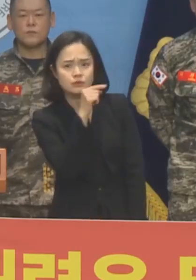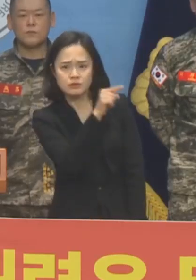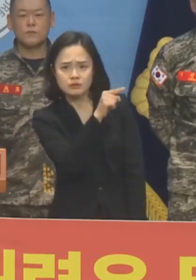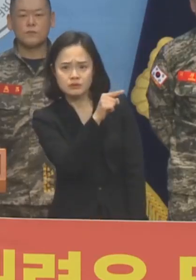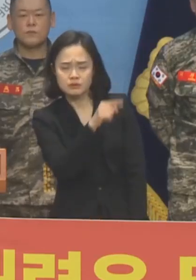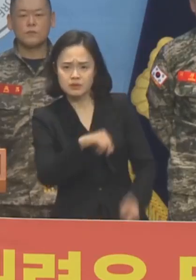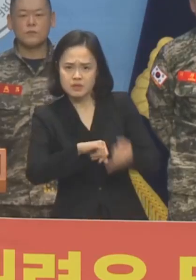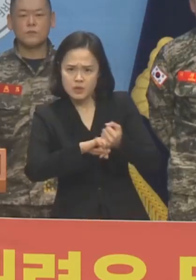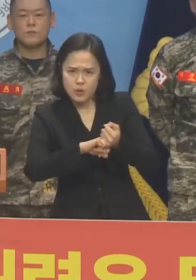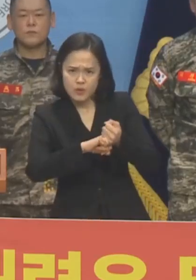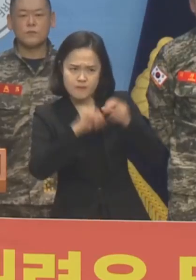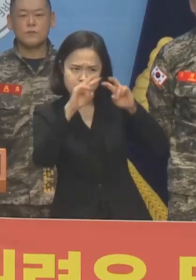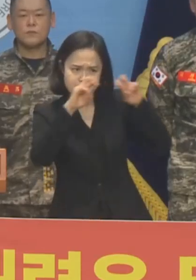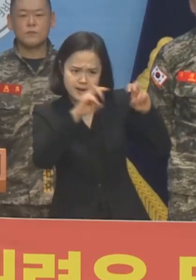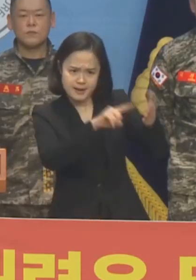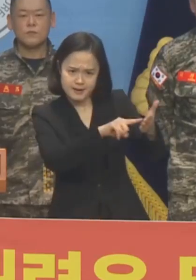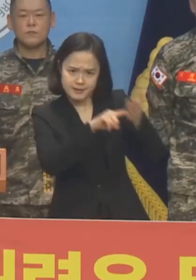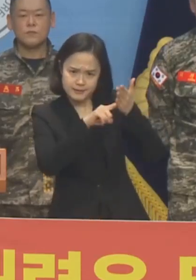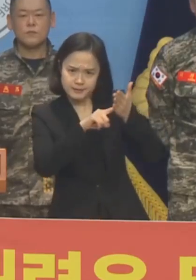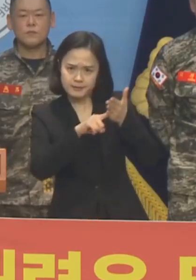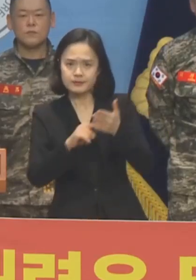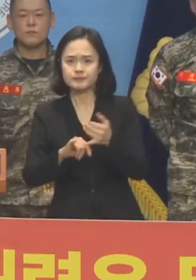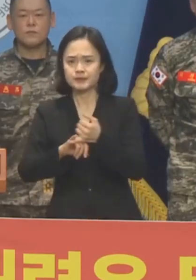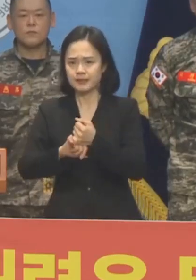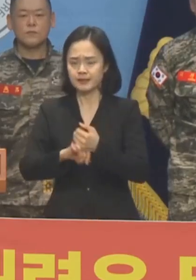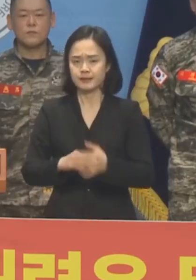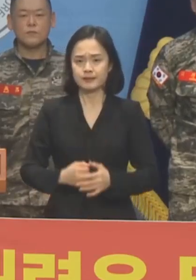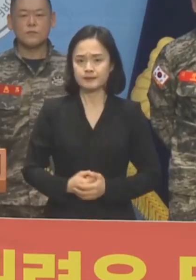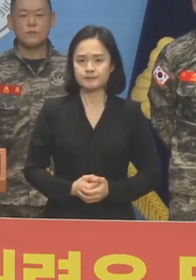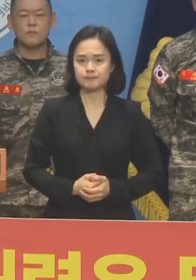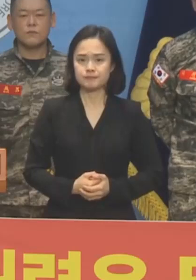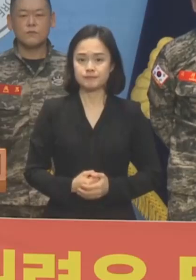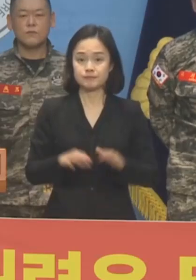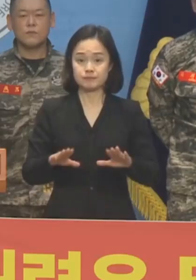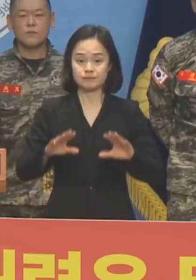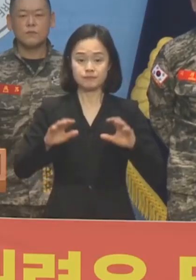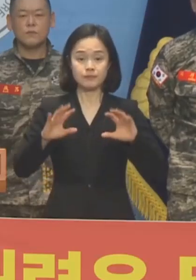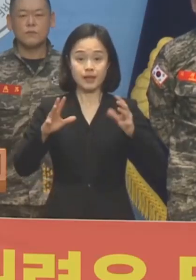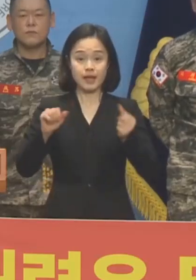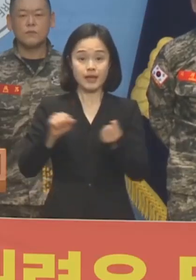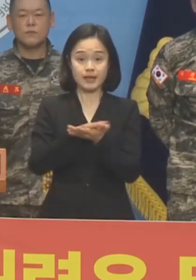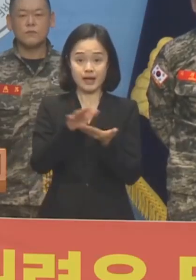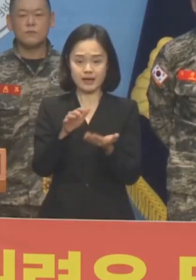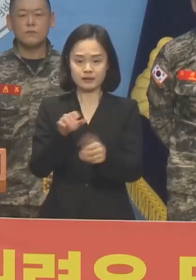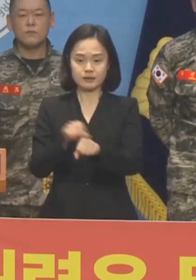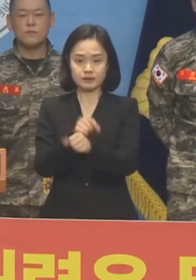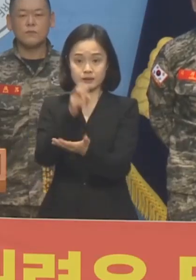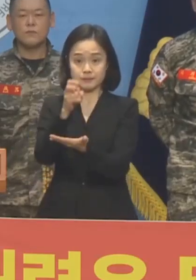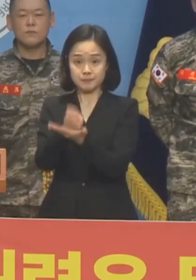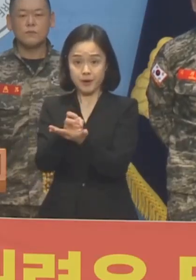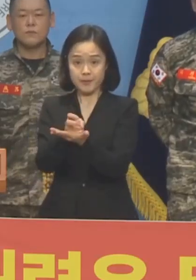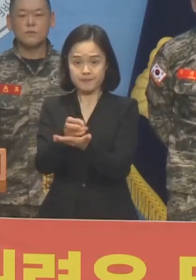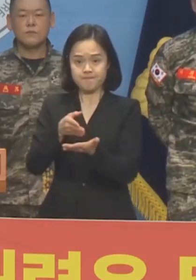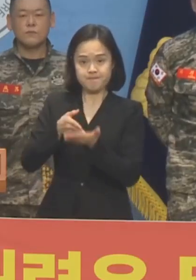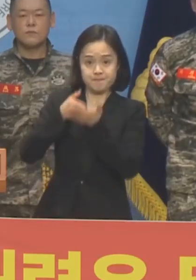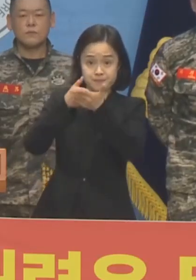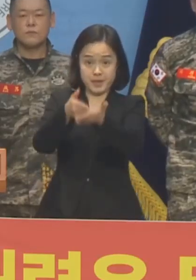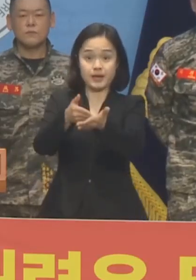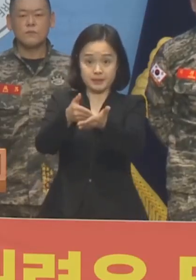조치를 해나갈 것입니다. 특히 당장은 내란 특검법을 발의를 했지만 바로 이어서